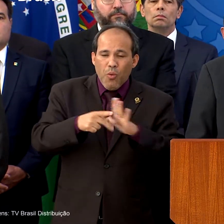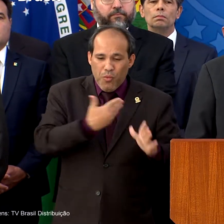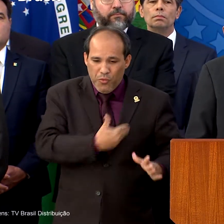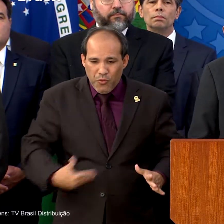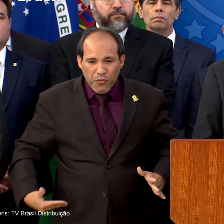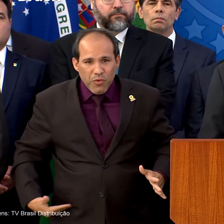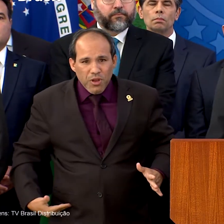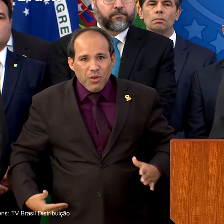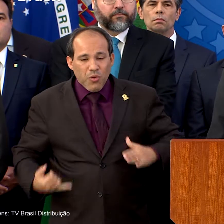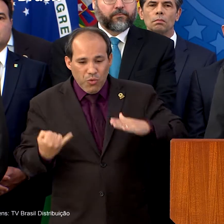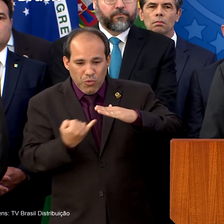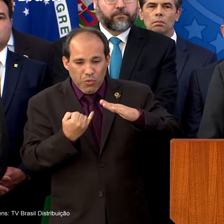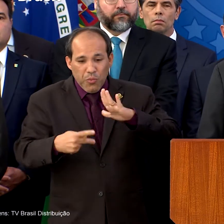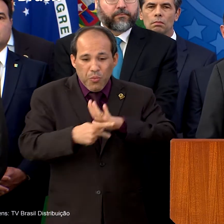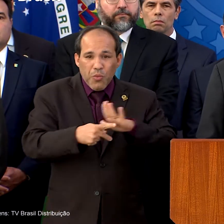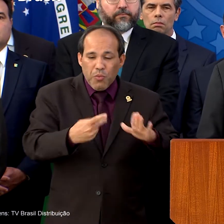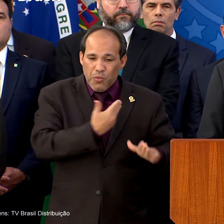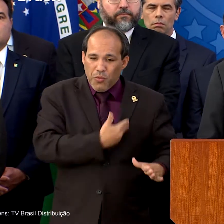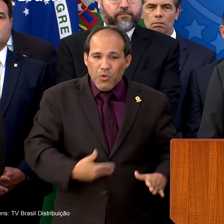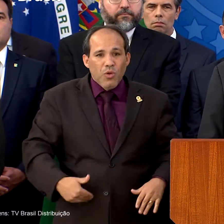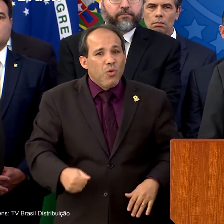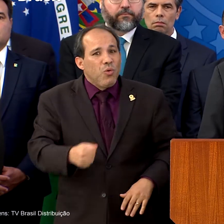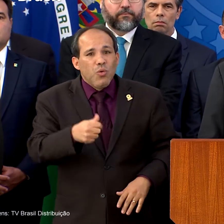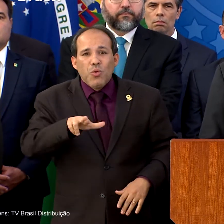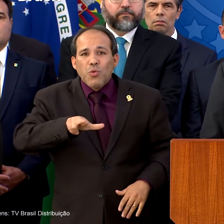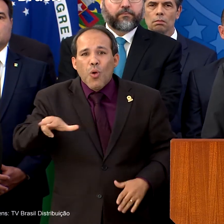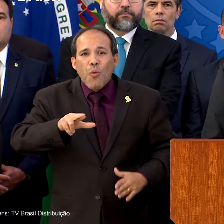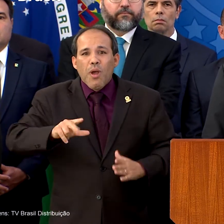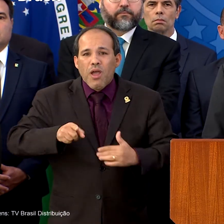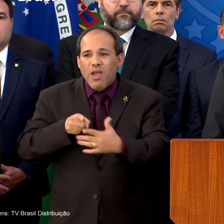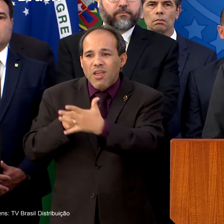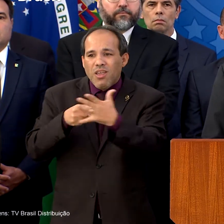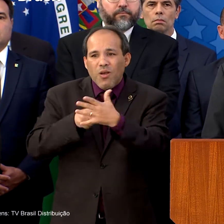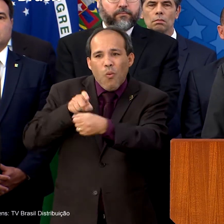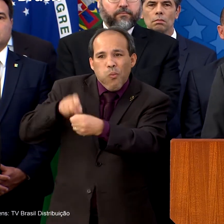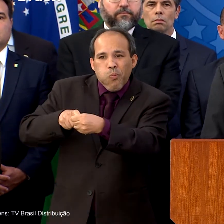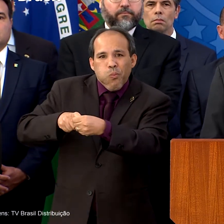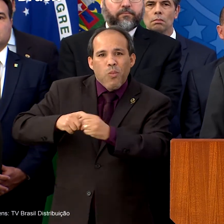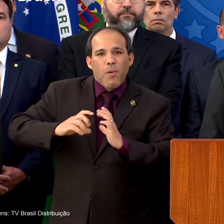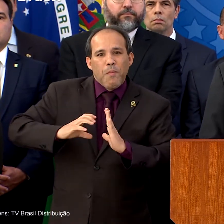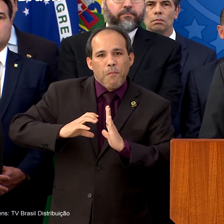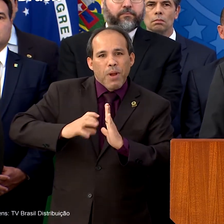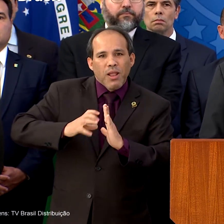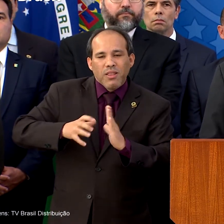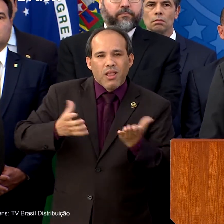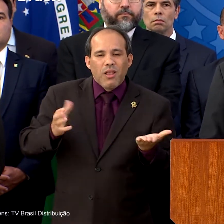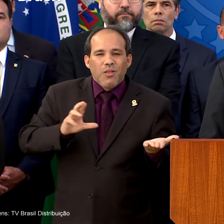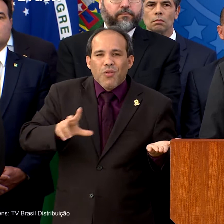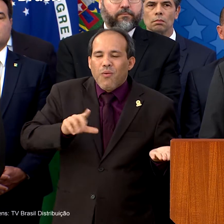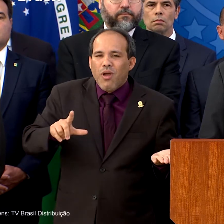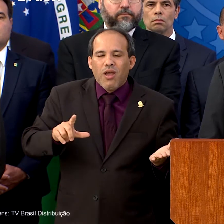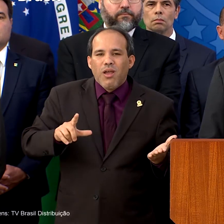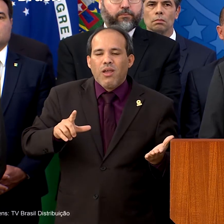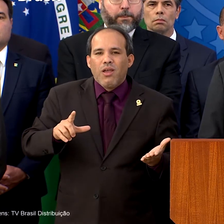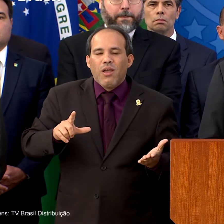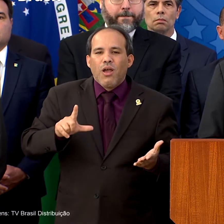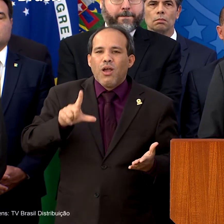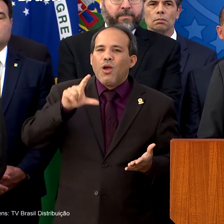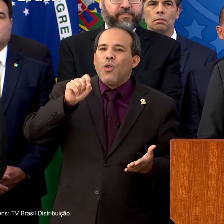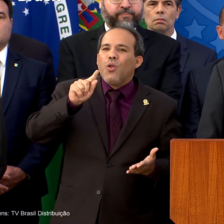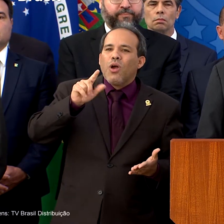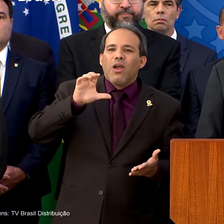não passavam por indicações partidárias tá na cara bom